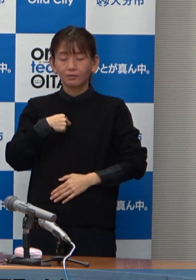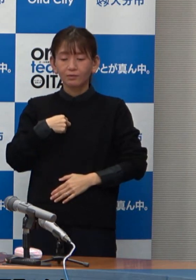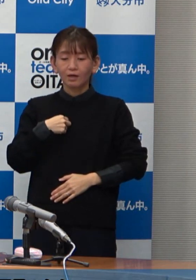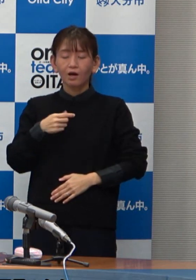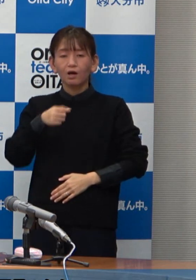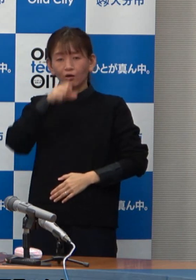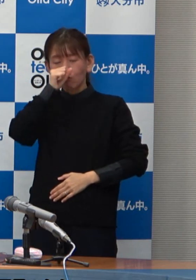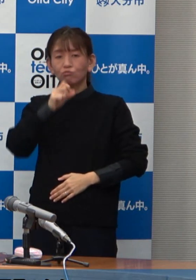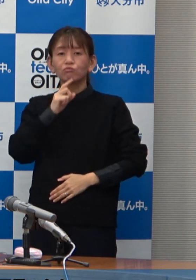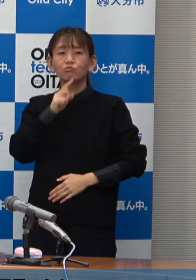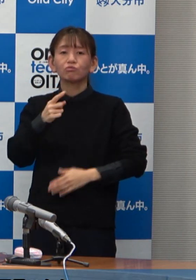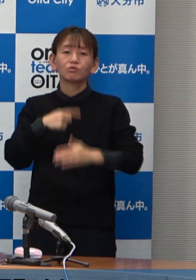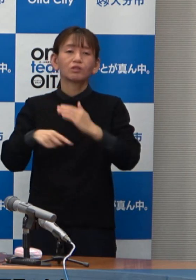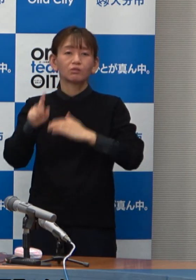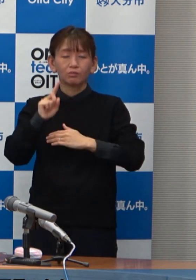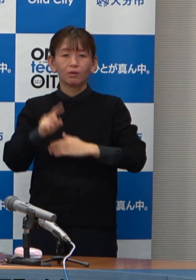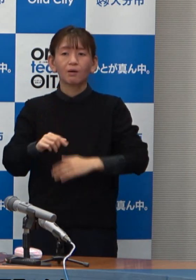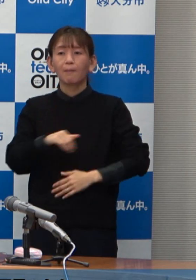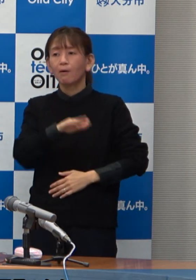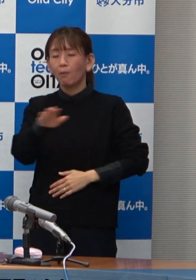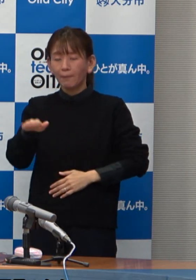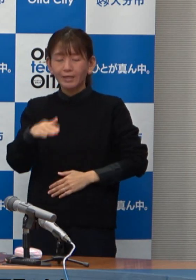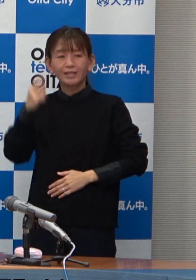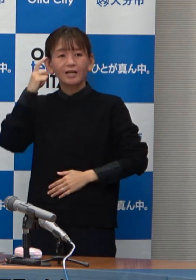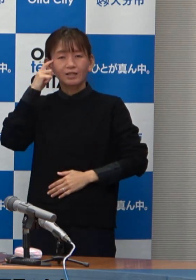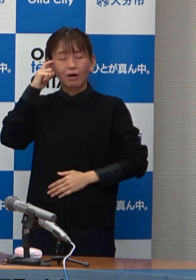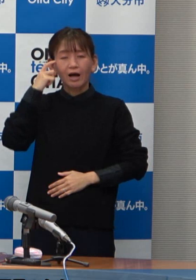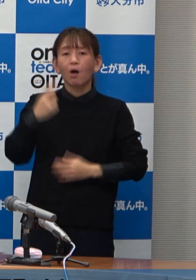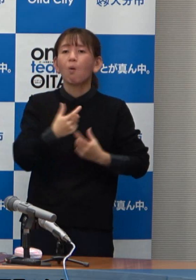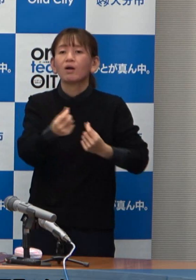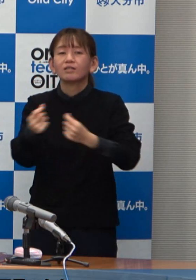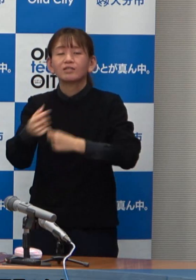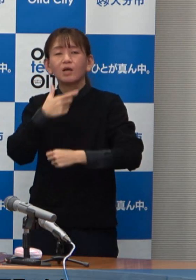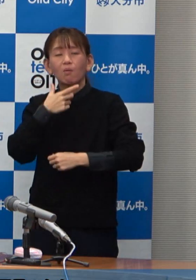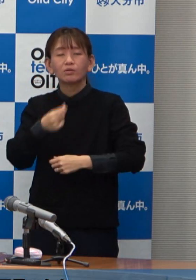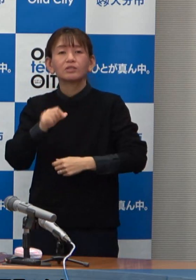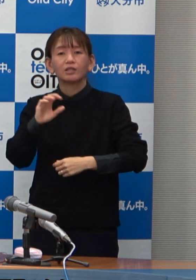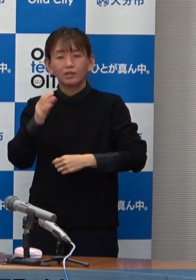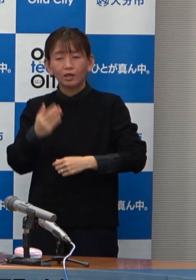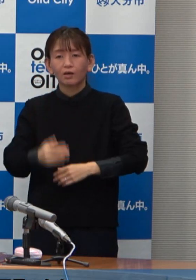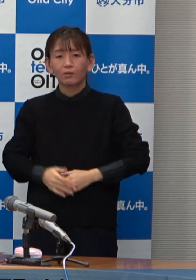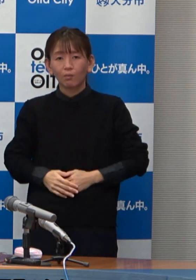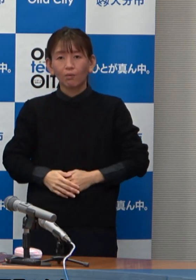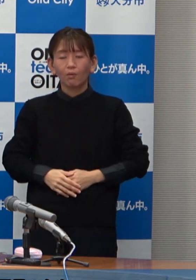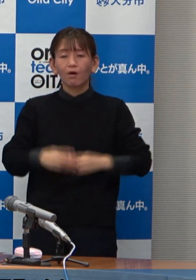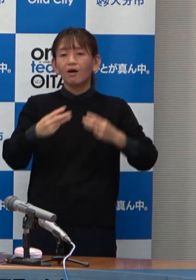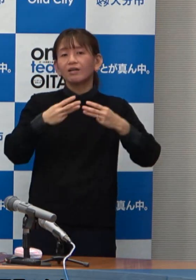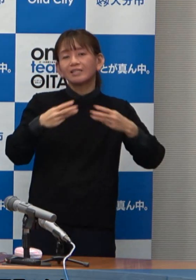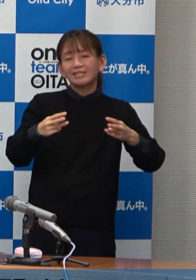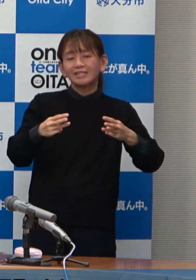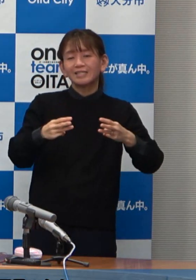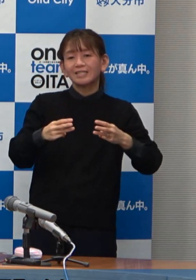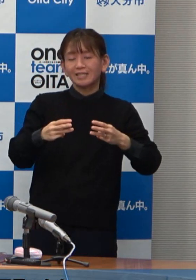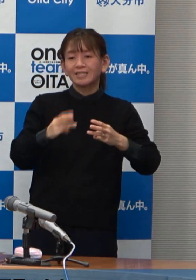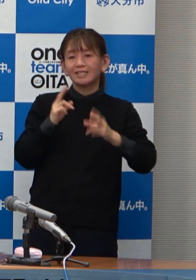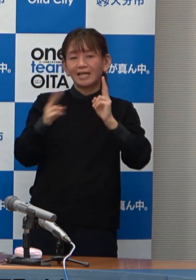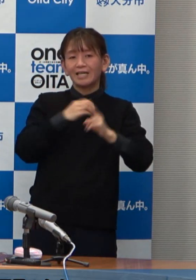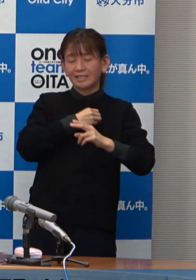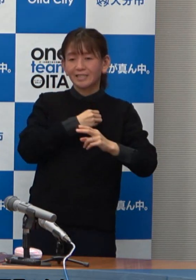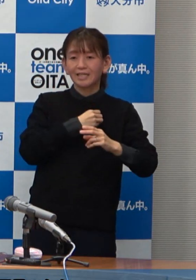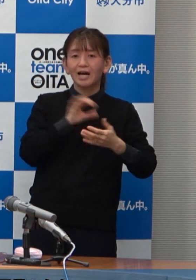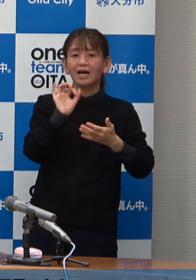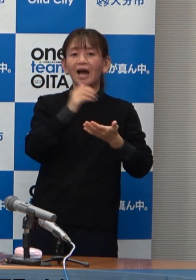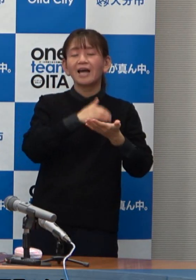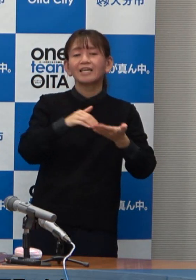の理由はこれも共通に意識して欲しいんですけども非正規雇用会議年度採用任用とかはです